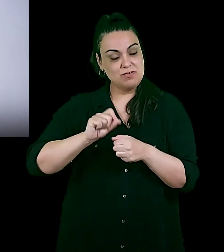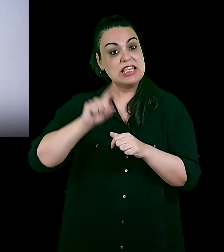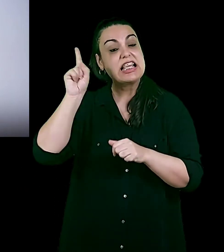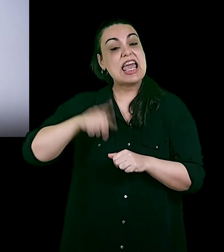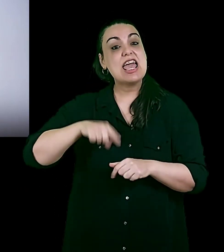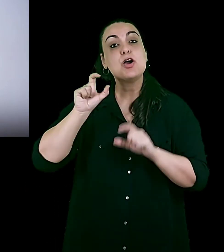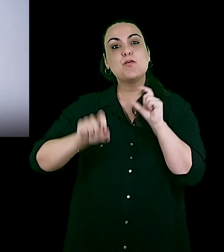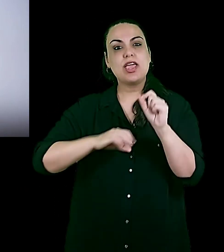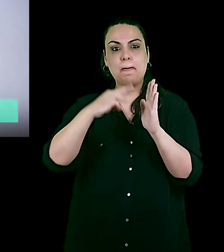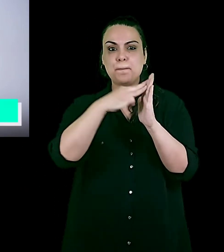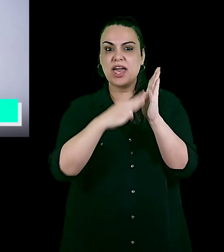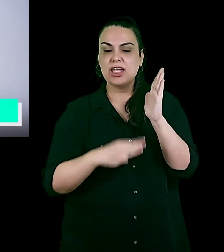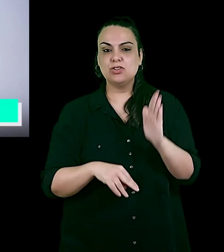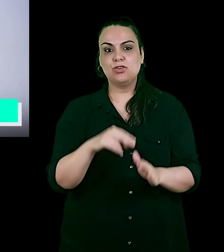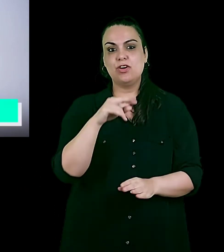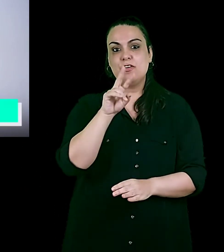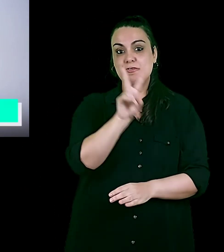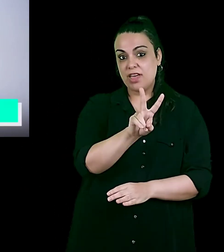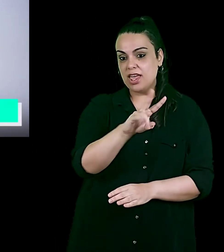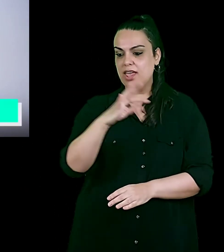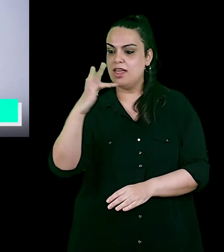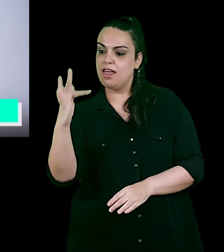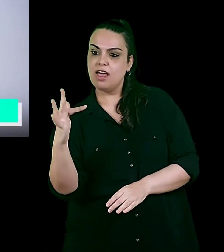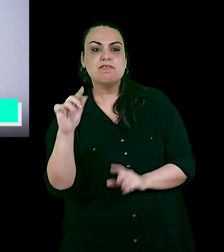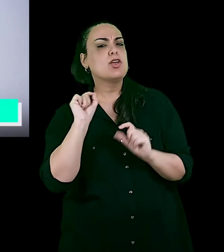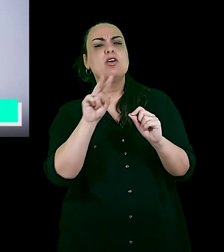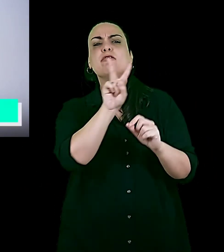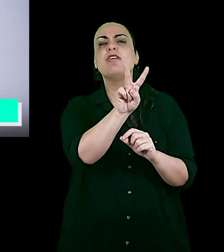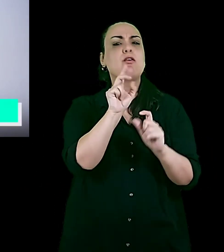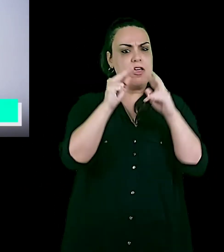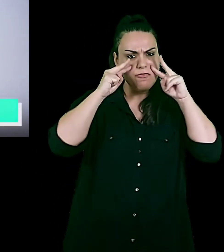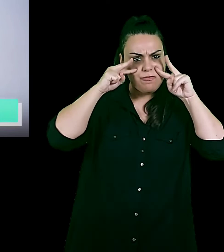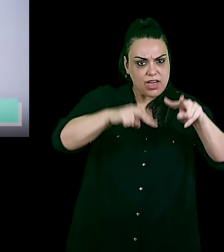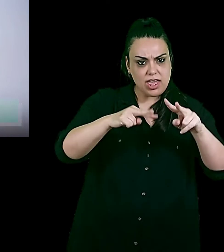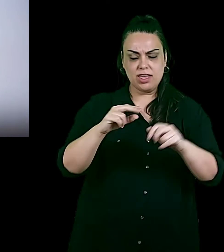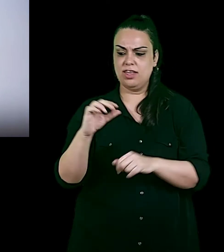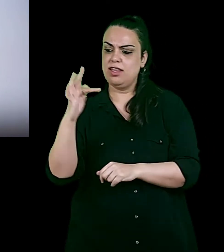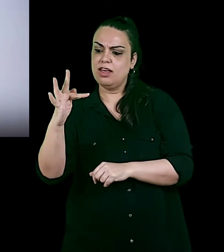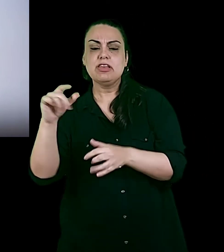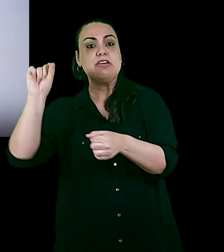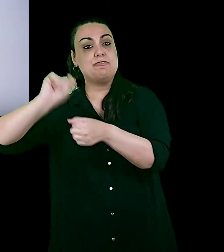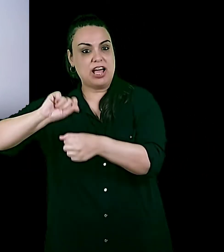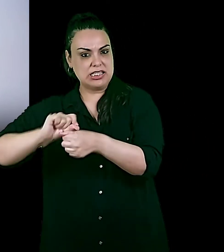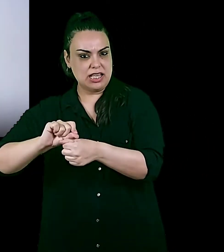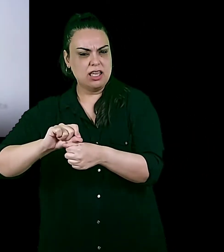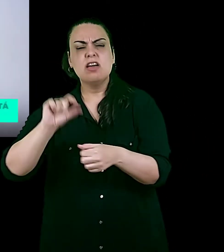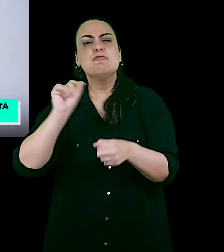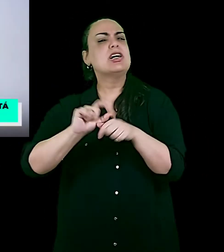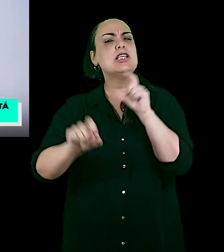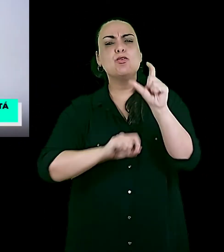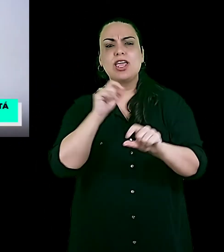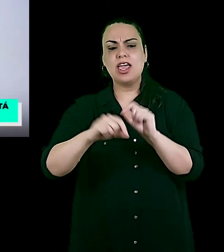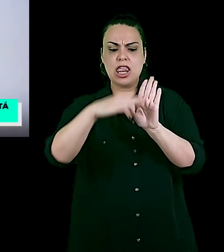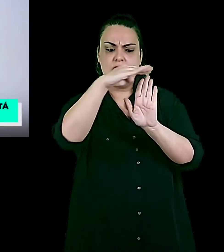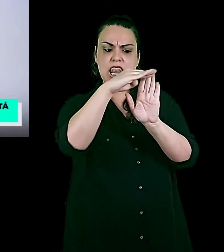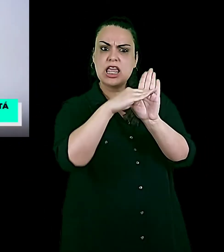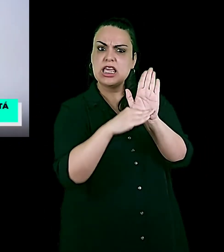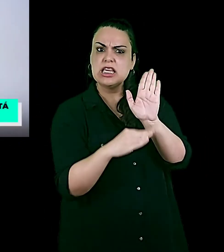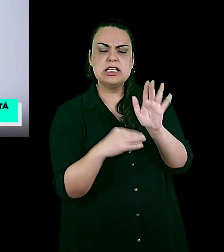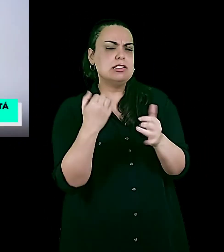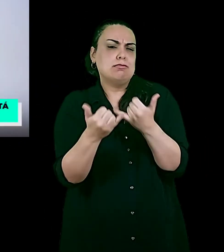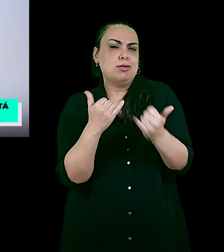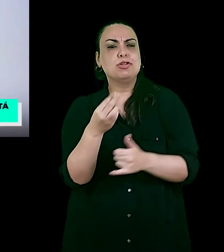foi aplicar o método VF, que foi ver e fazer. Fazer o quê? Fazer uma lista sobre 3 coisas que a